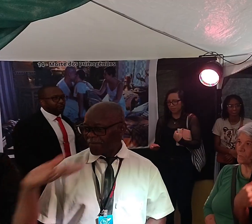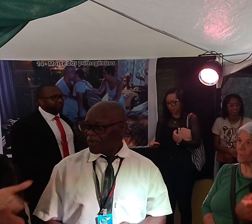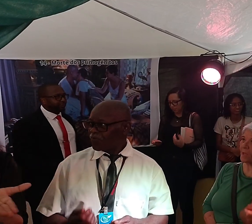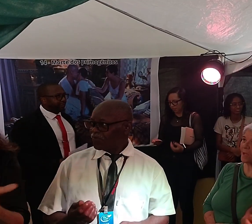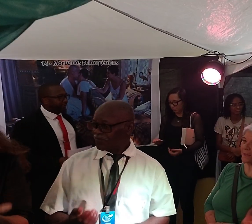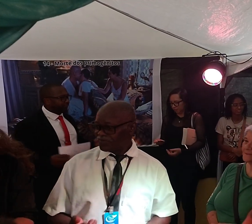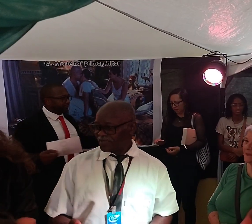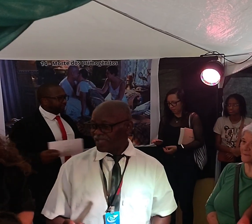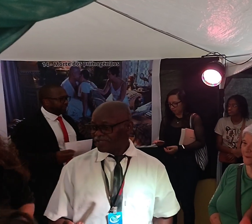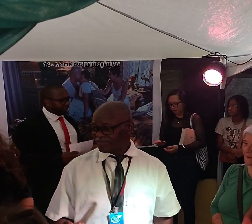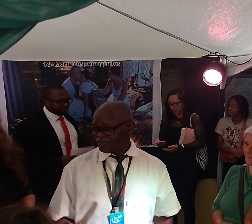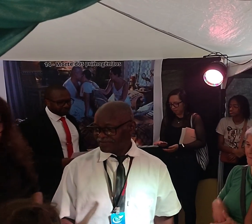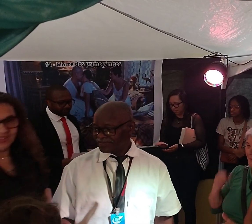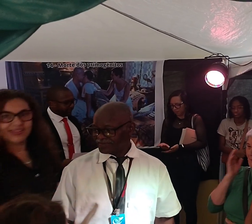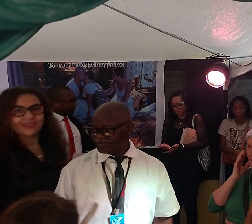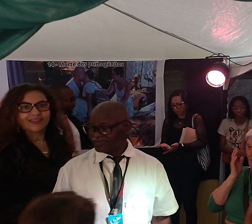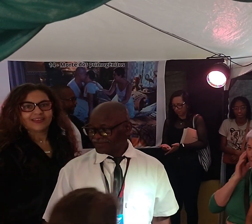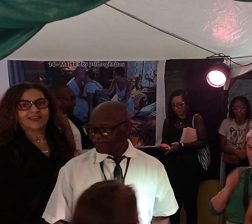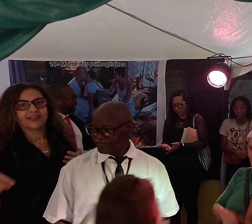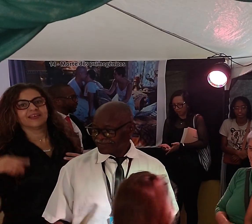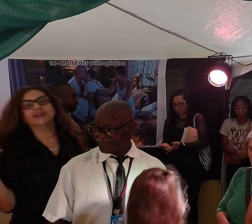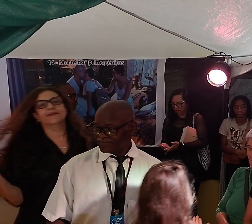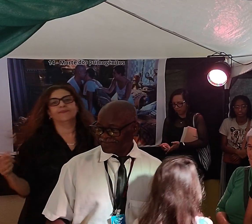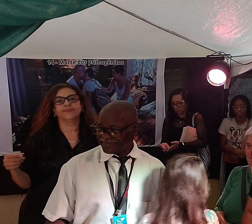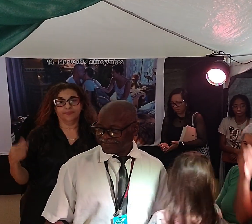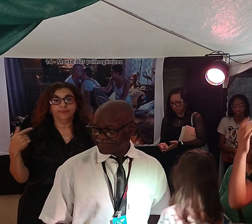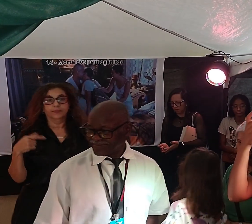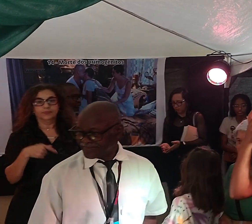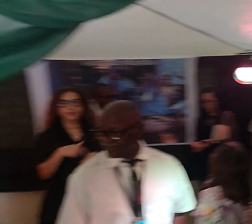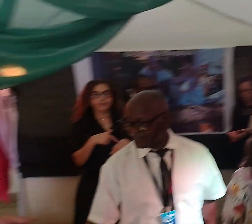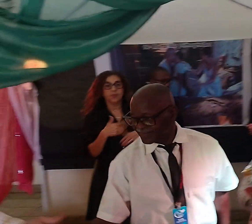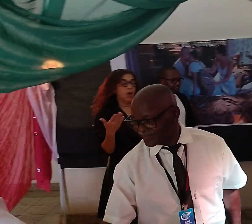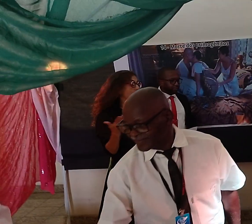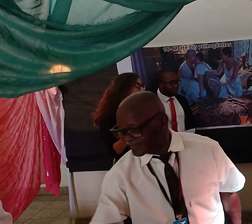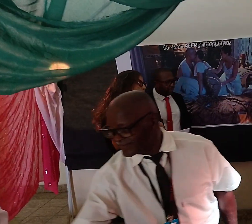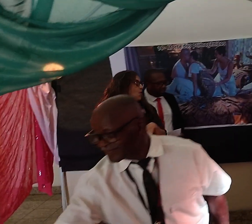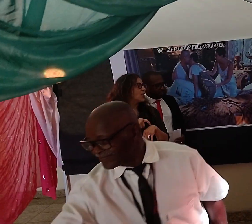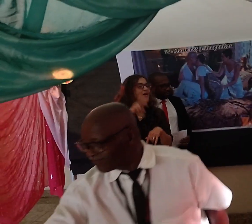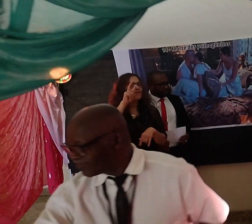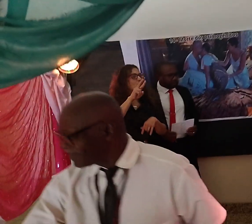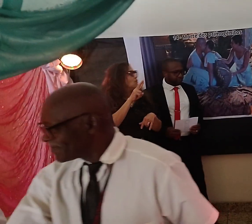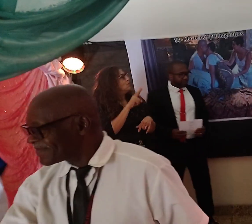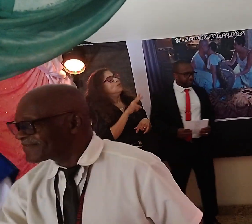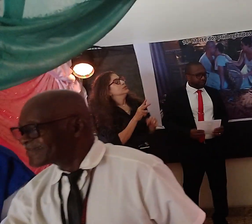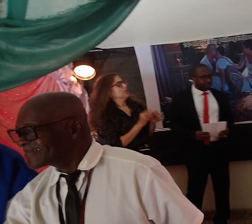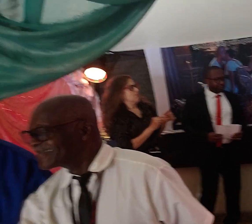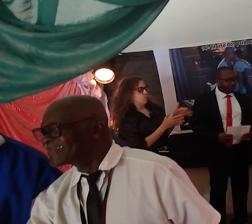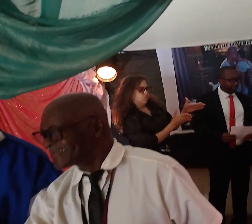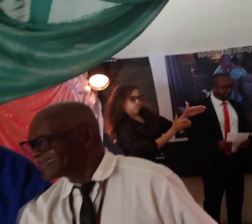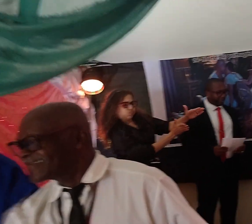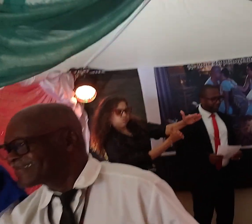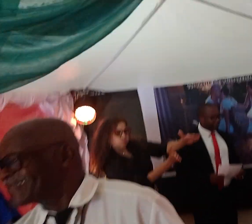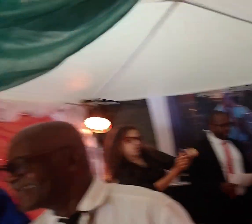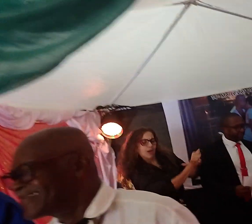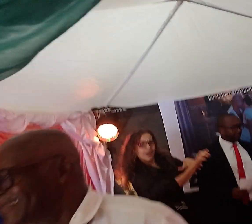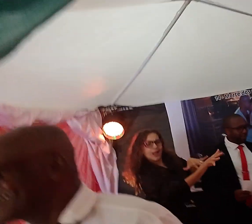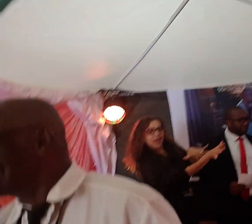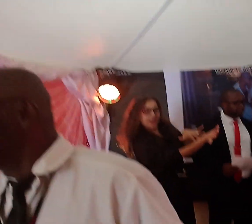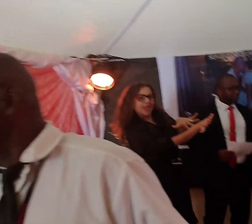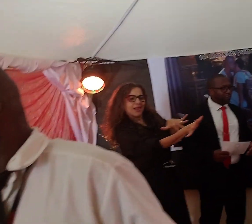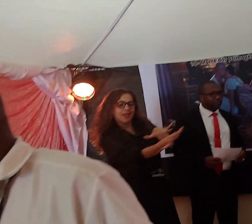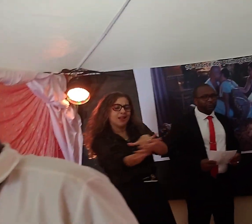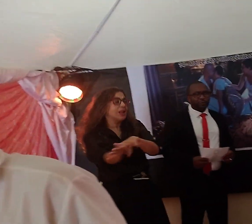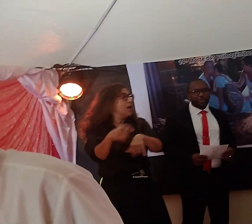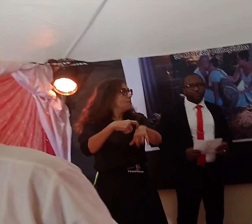Bom, já que vocês já passaram ali pelo nosso labirinto histórico, onde vocês participaram de